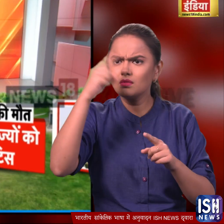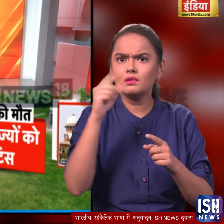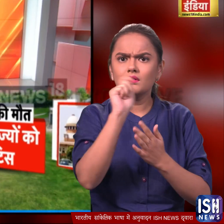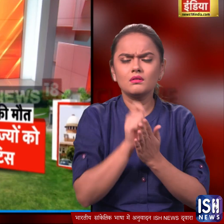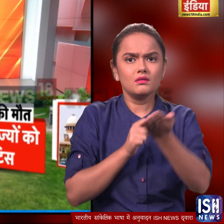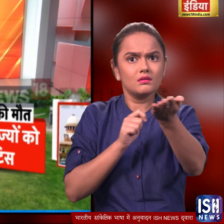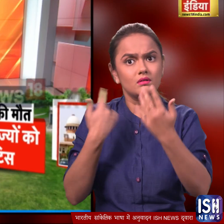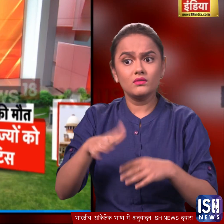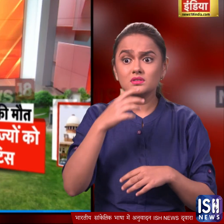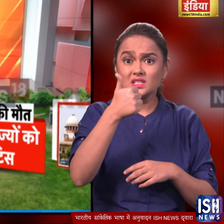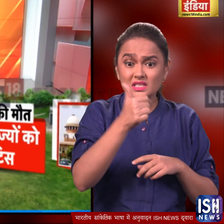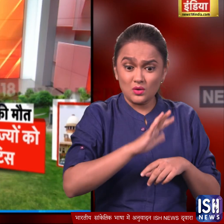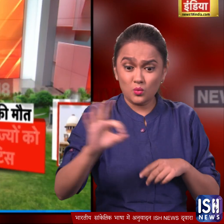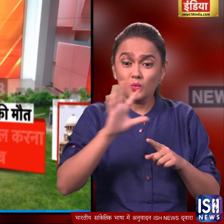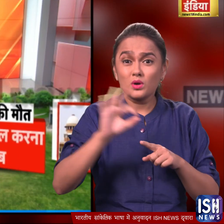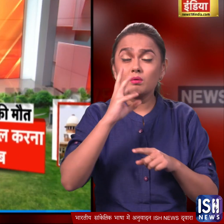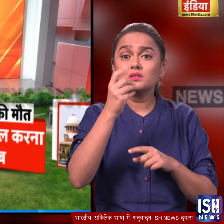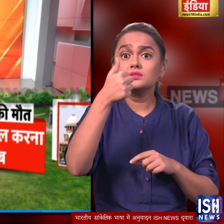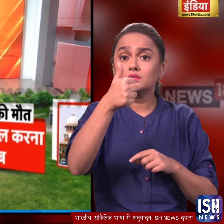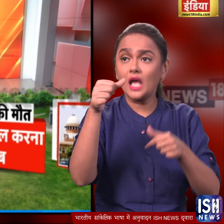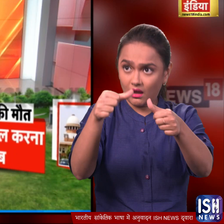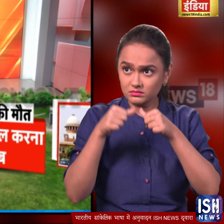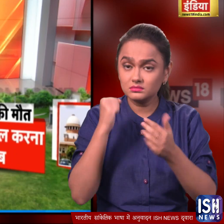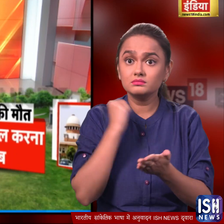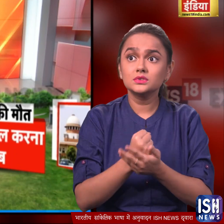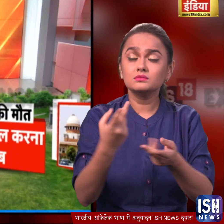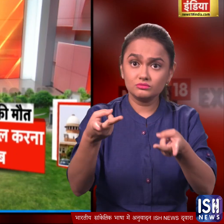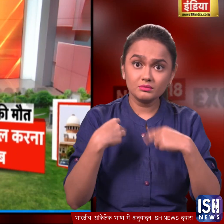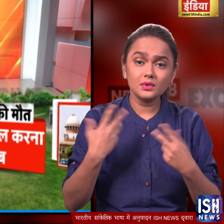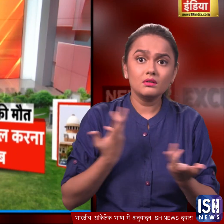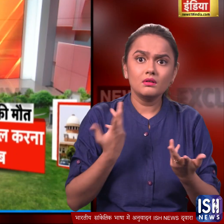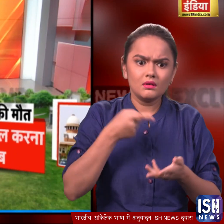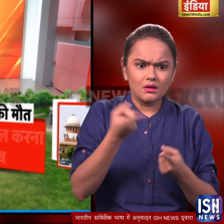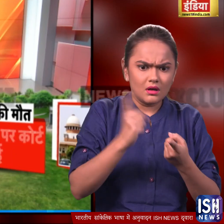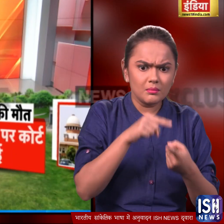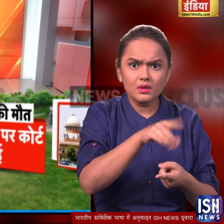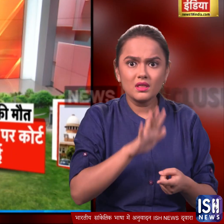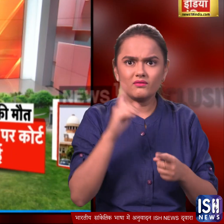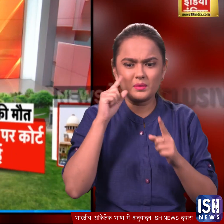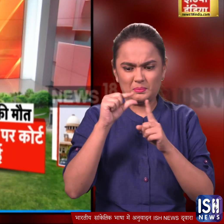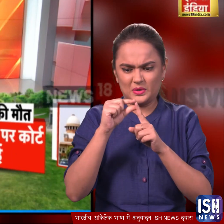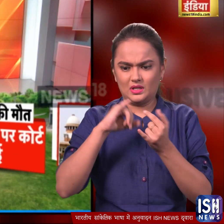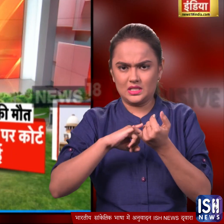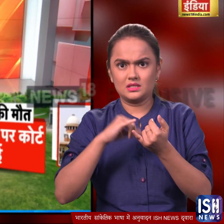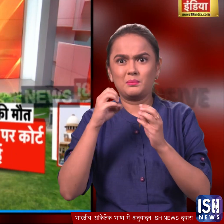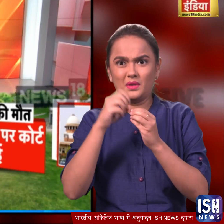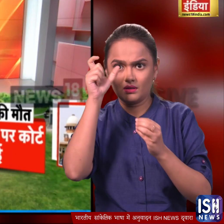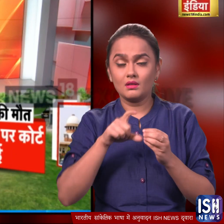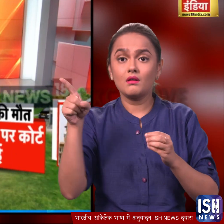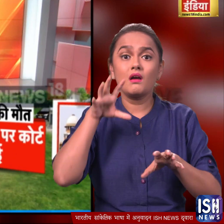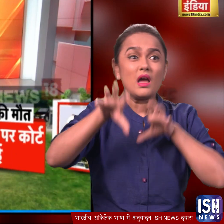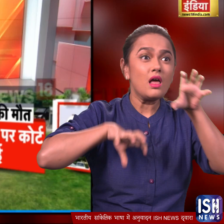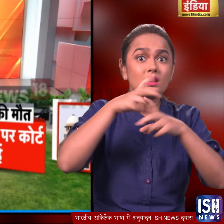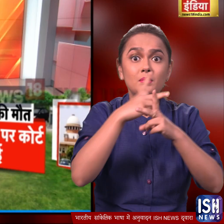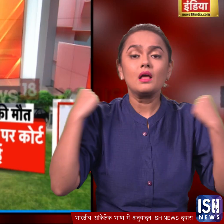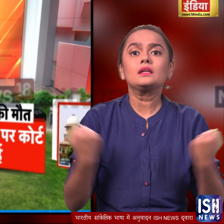मसले पर नोटिस जारी किया और 6 हफ्तों के भीतर जवाब दाखिल करने का निर्देश दिया। अदालत में यह याचिका प्रेरणा सिंह बिंद्रा नाम की एक